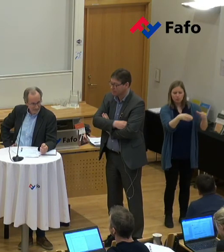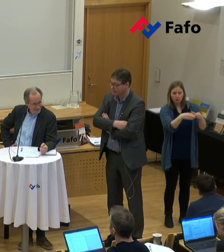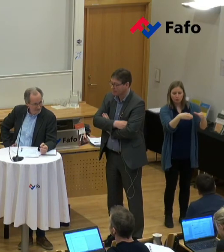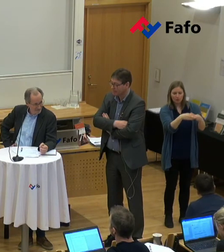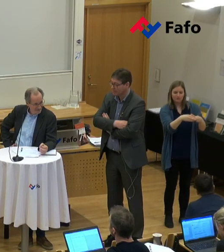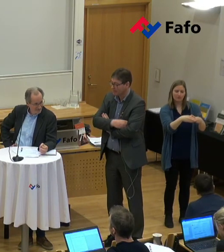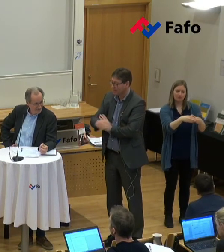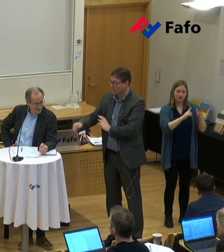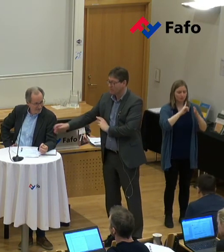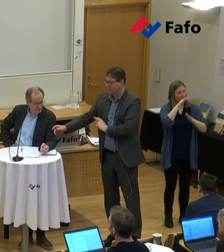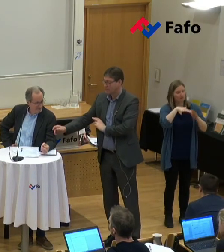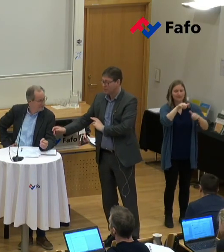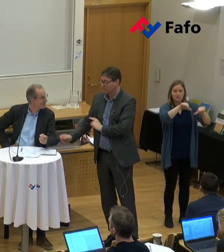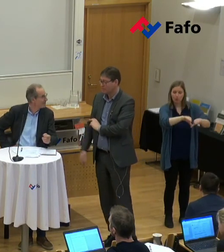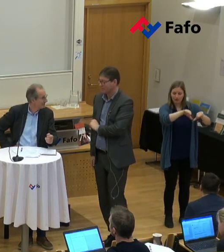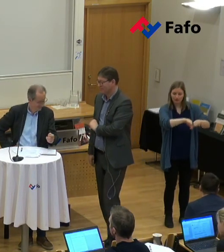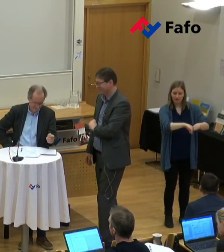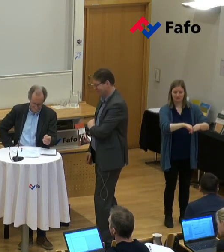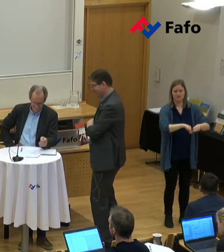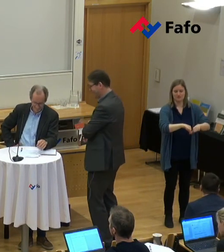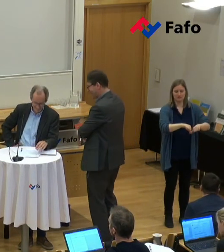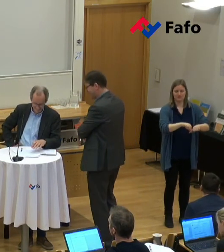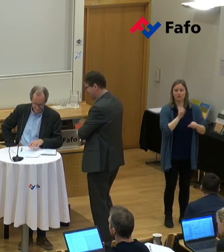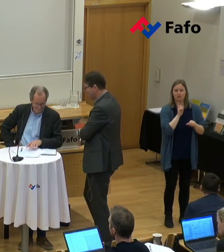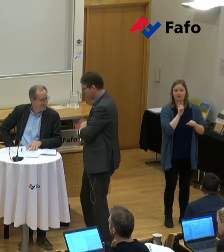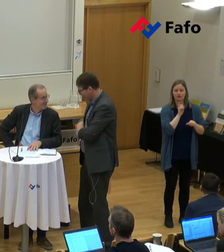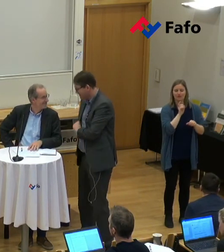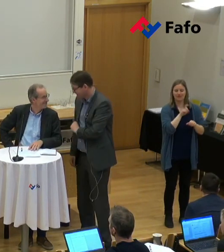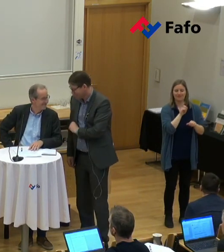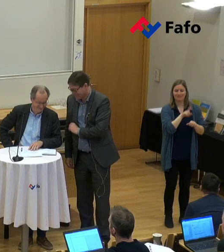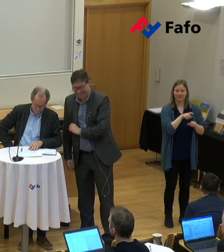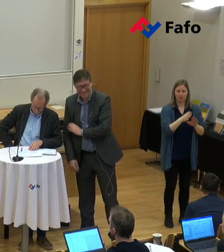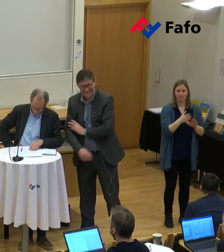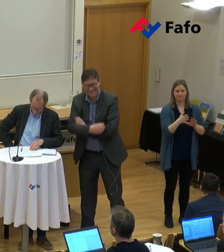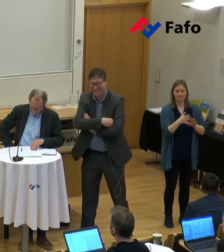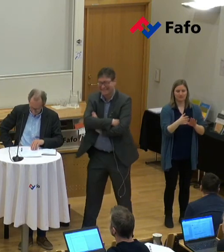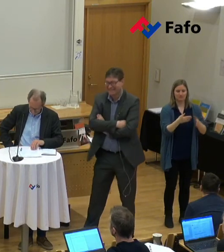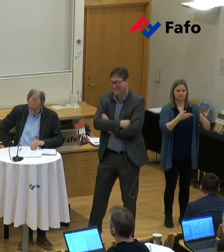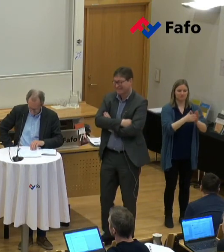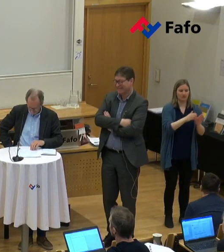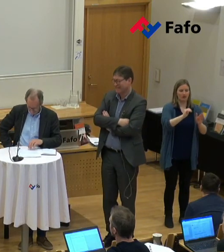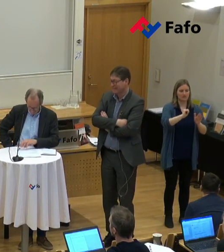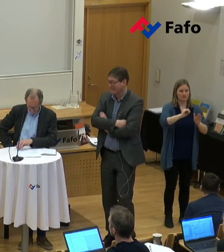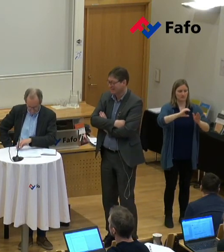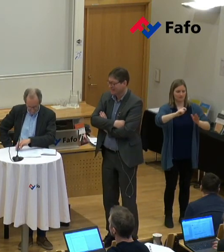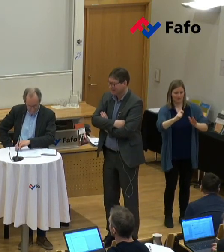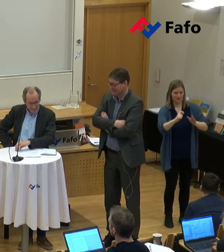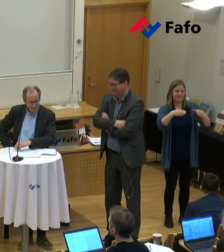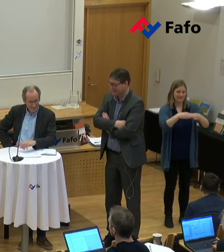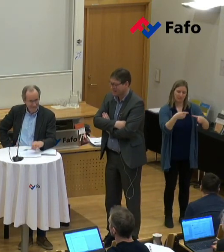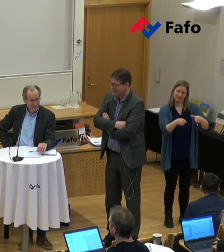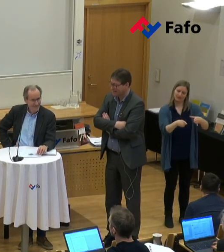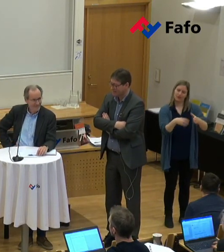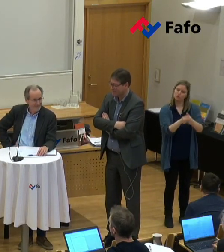de aller, aller dårligste, så har jo også ofte kritikken vært når du setter inn ACT-team at de kostbare og dyre.